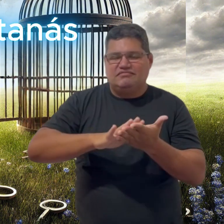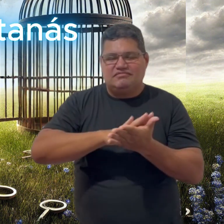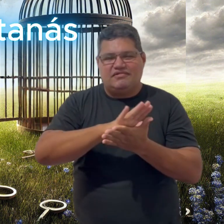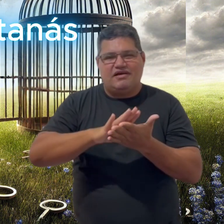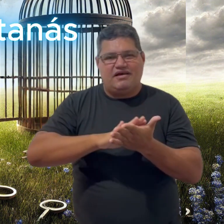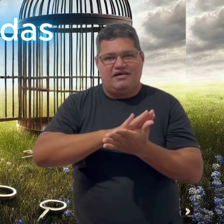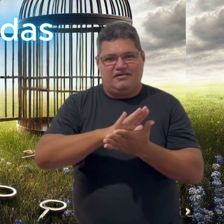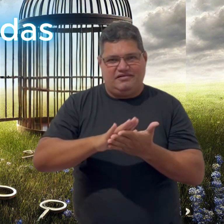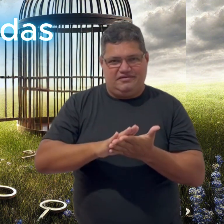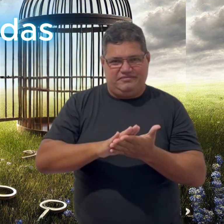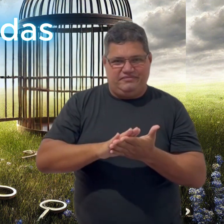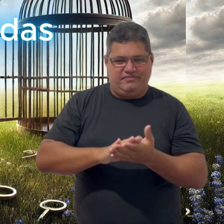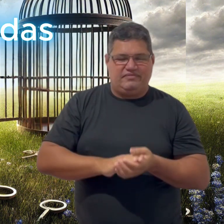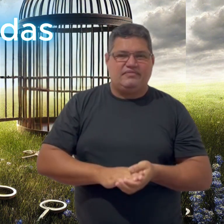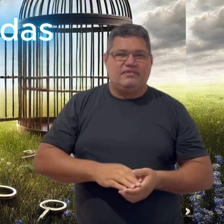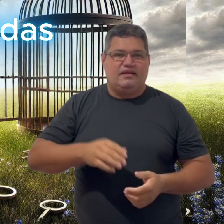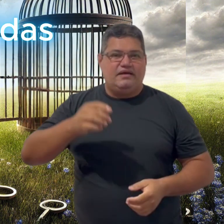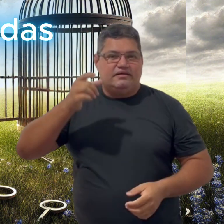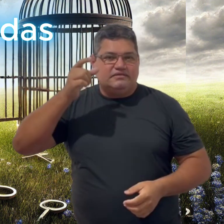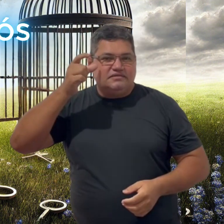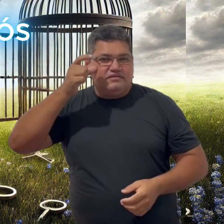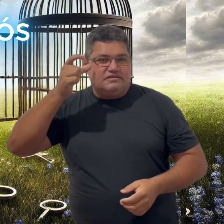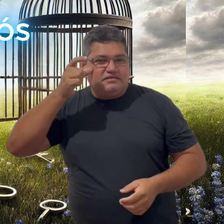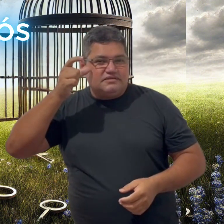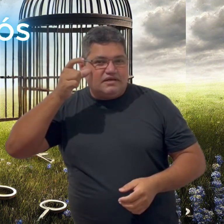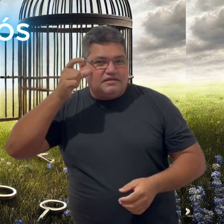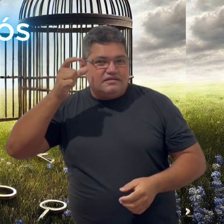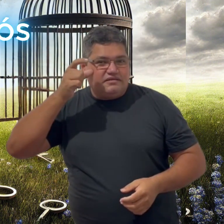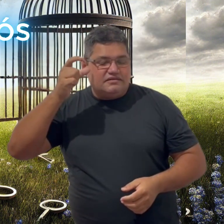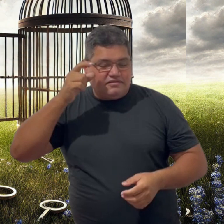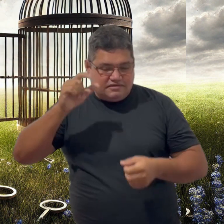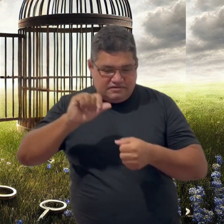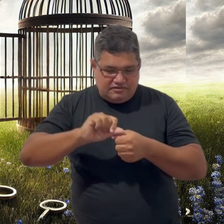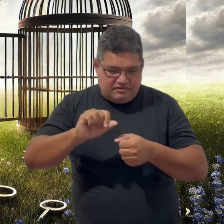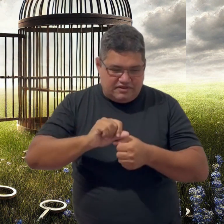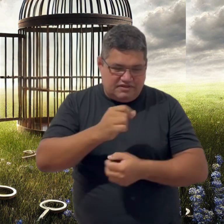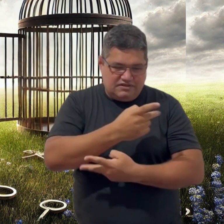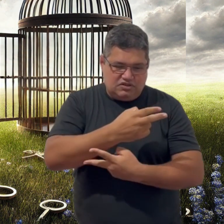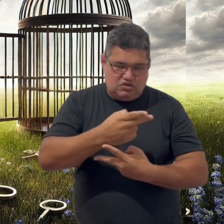Às vezes Satanás faz investidas contra nós